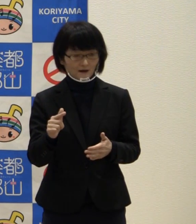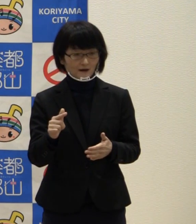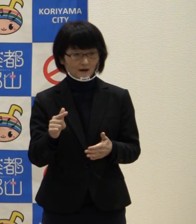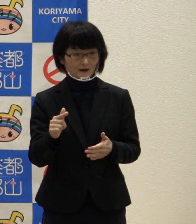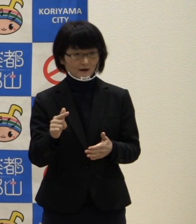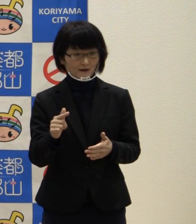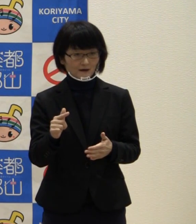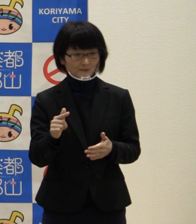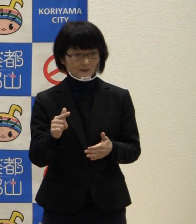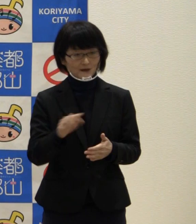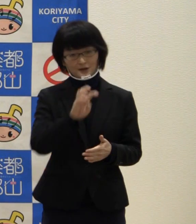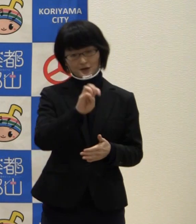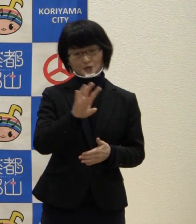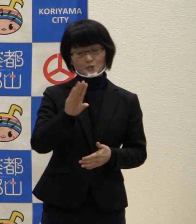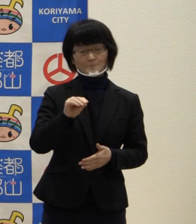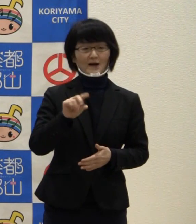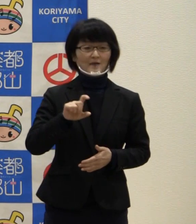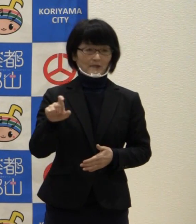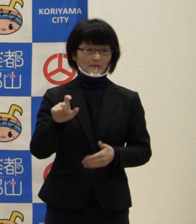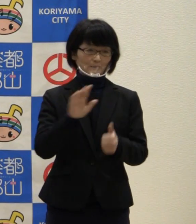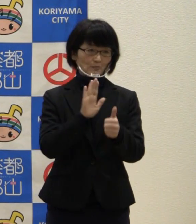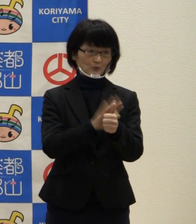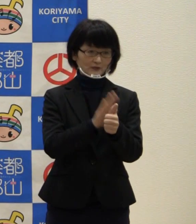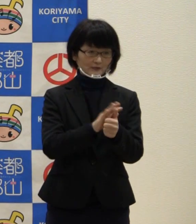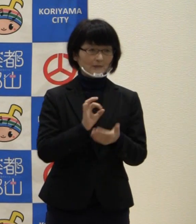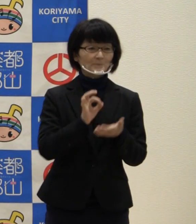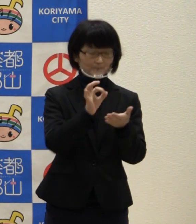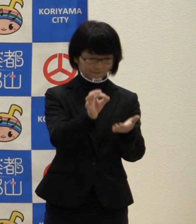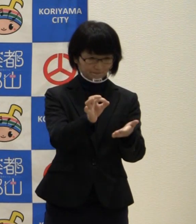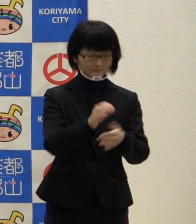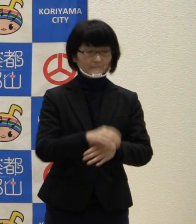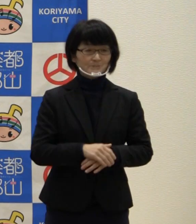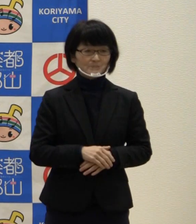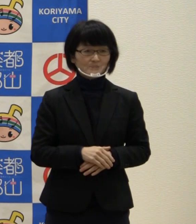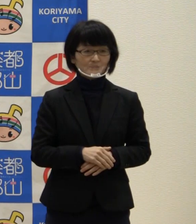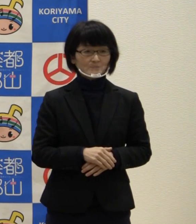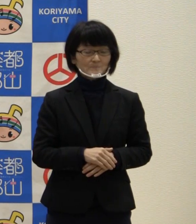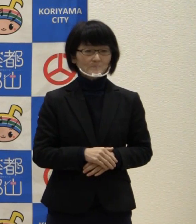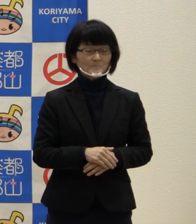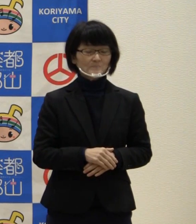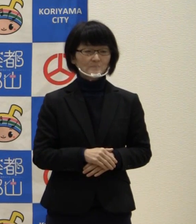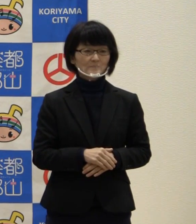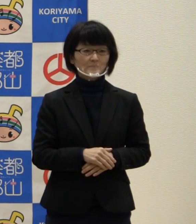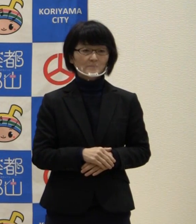ますが30万円を支援させていただくこととしたものでございます。